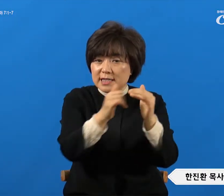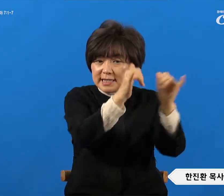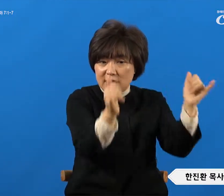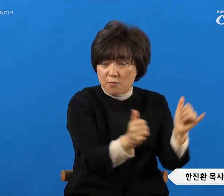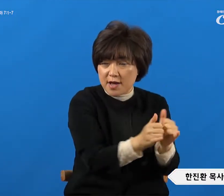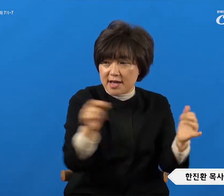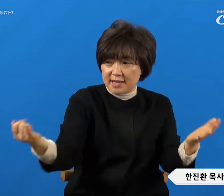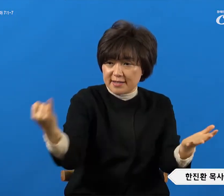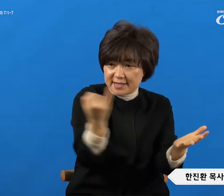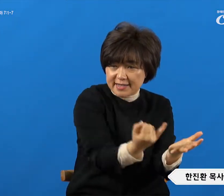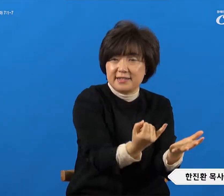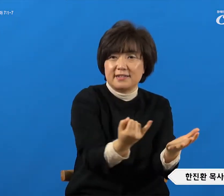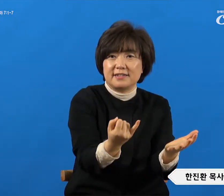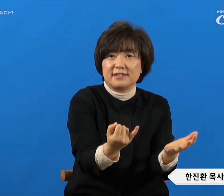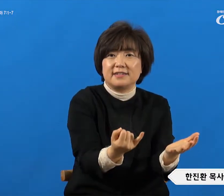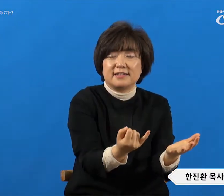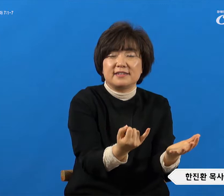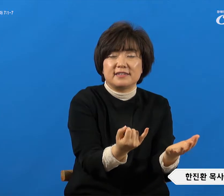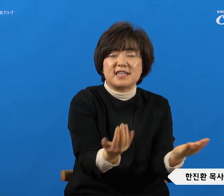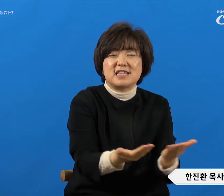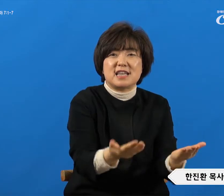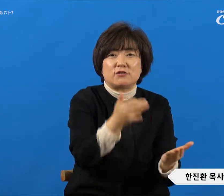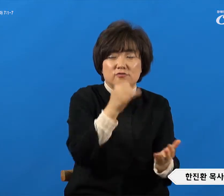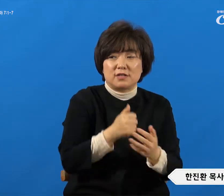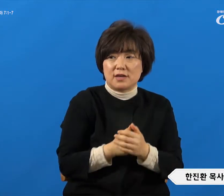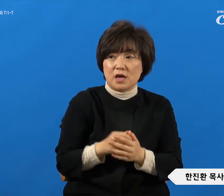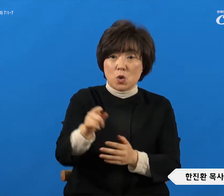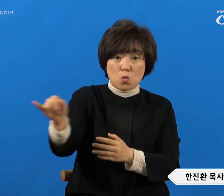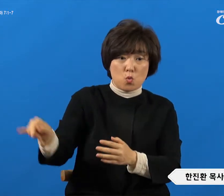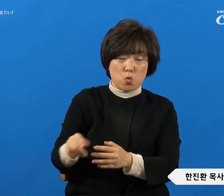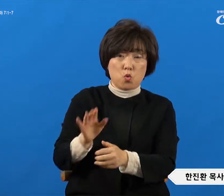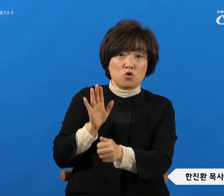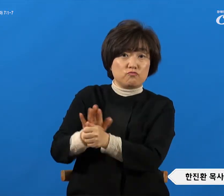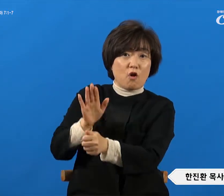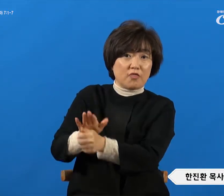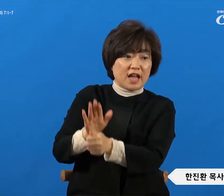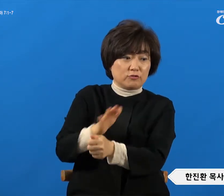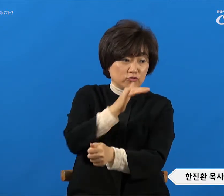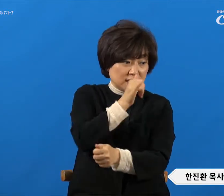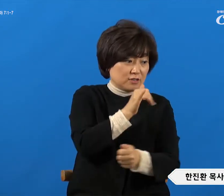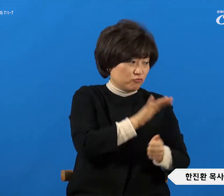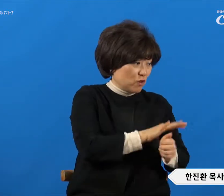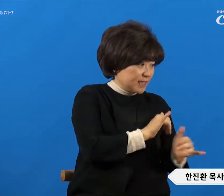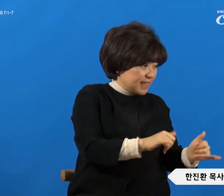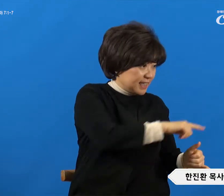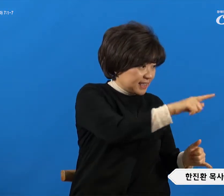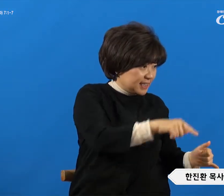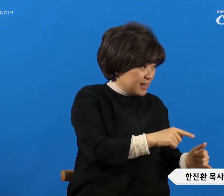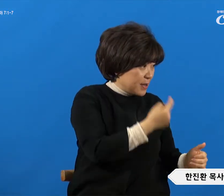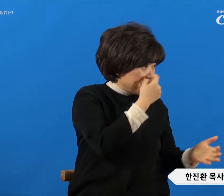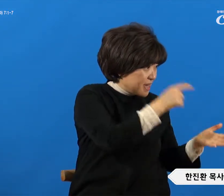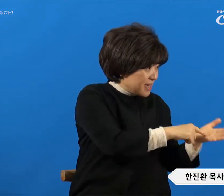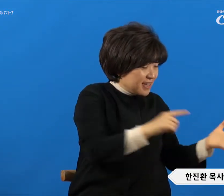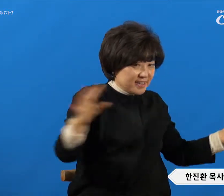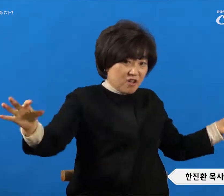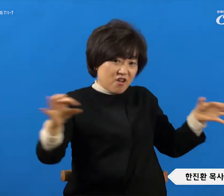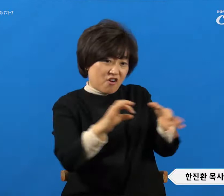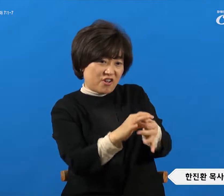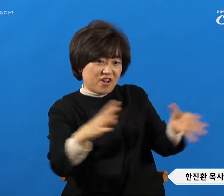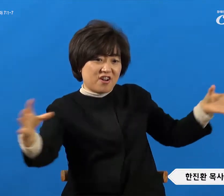도와줍니다. 이 후원자들을 발굴을 해서 서로 연결시켜주는 그런 일도 열심히